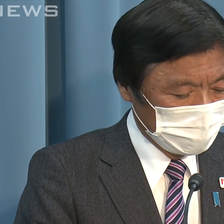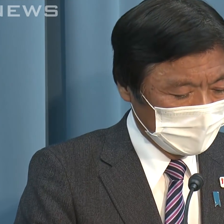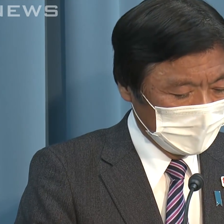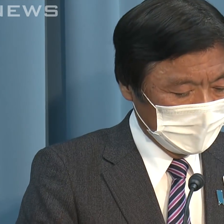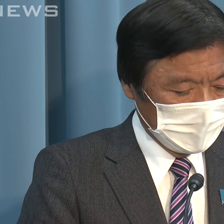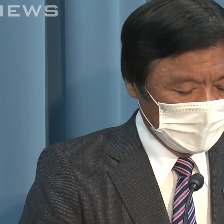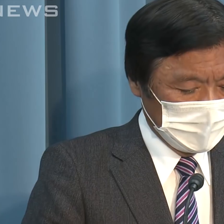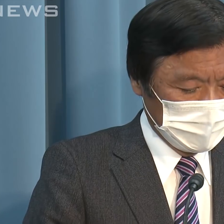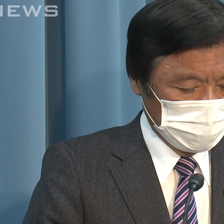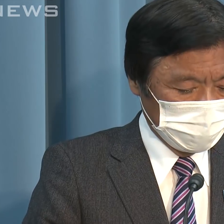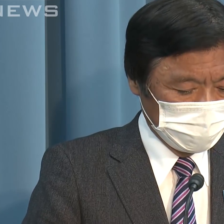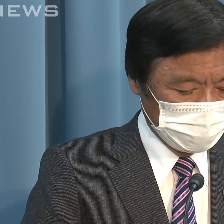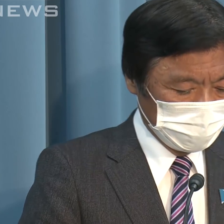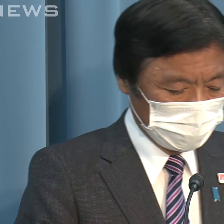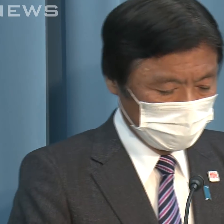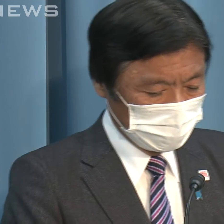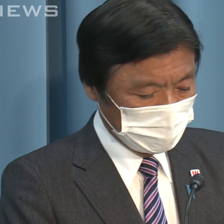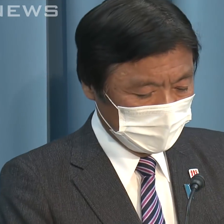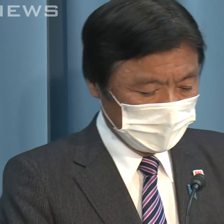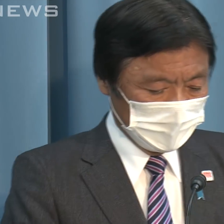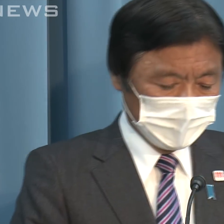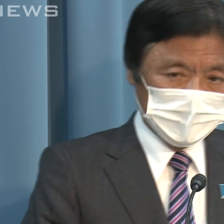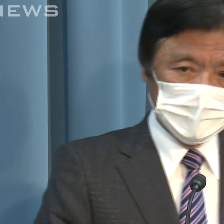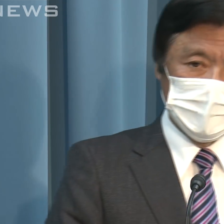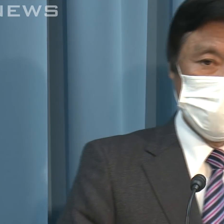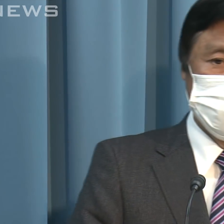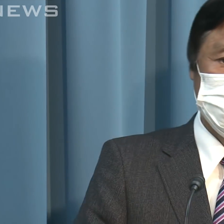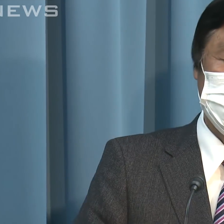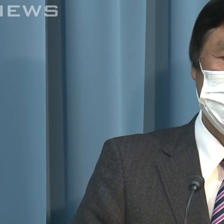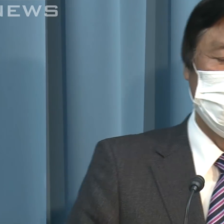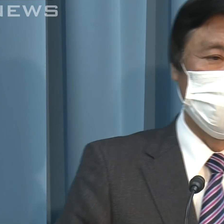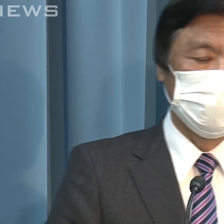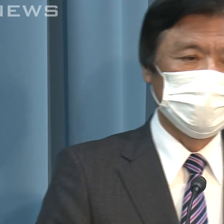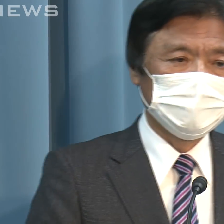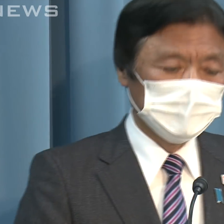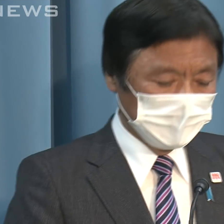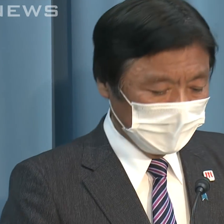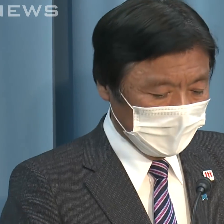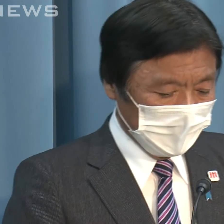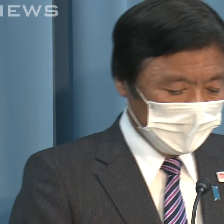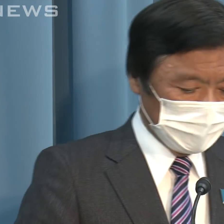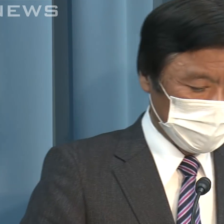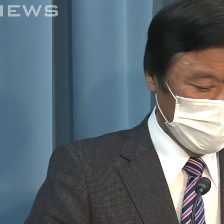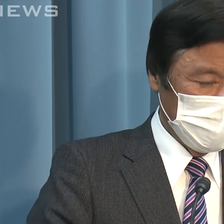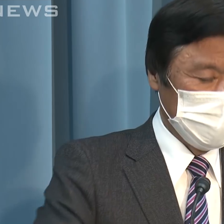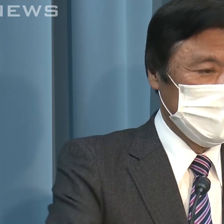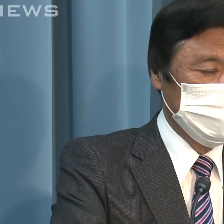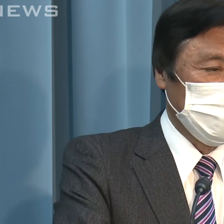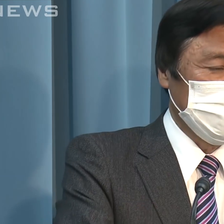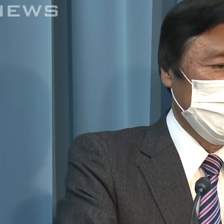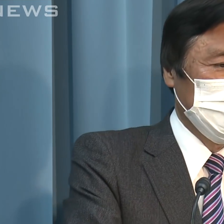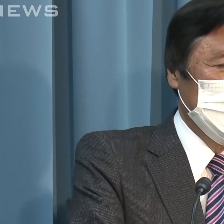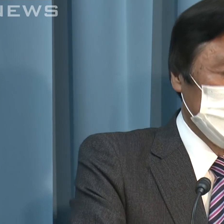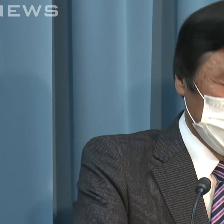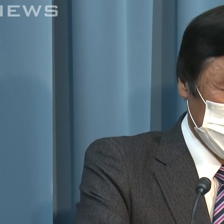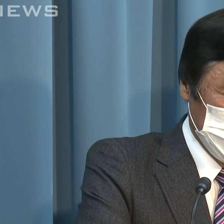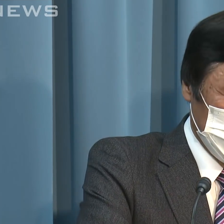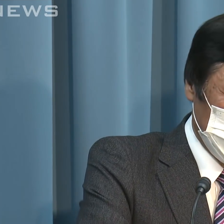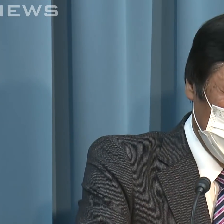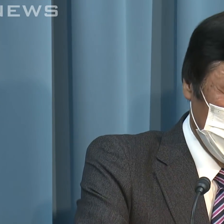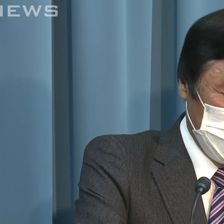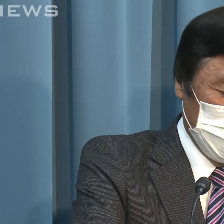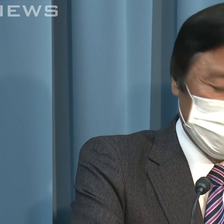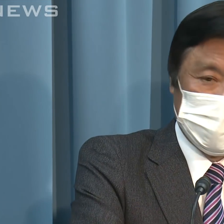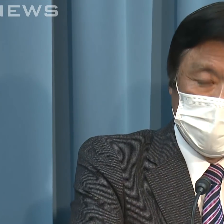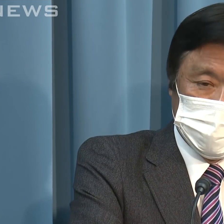月の8日までの延長を事実上検討して求めているという理解でいいですか。 いや、それは今までそれぞれの